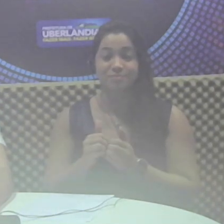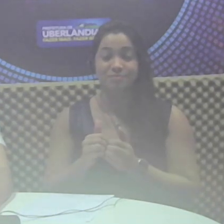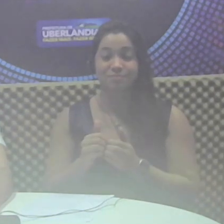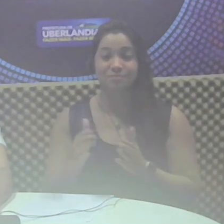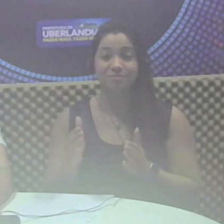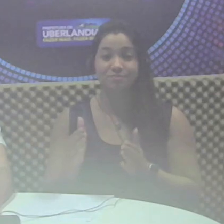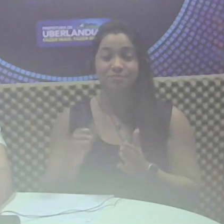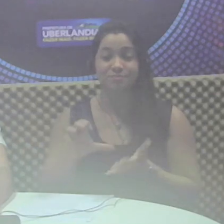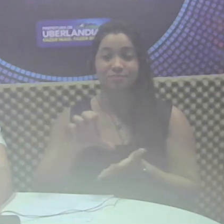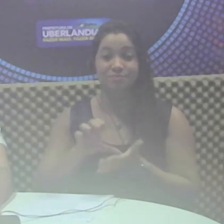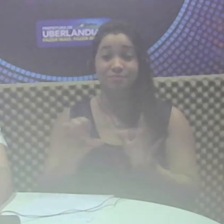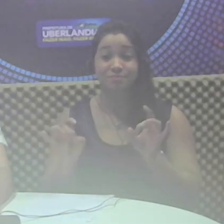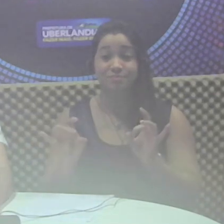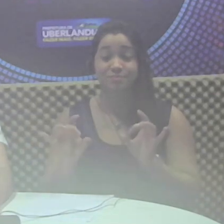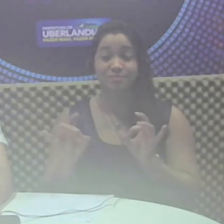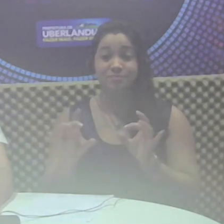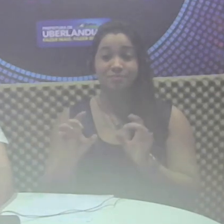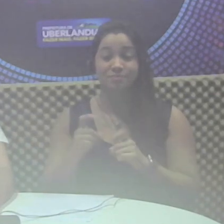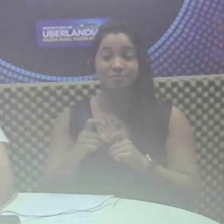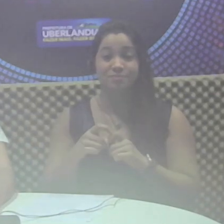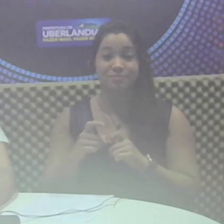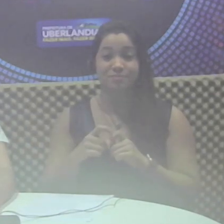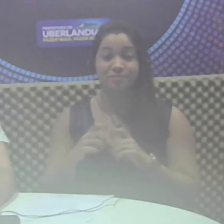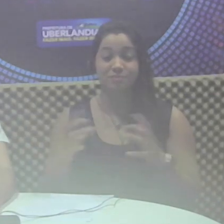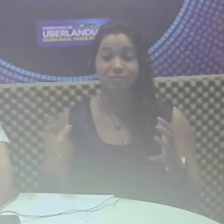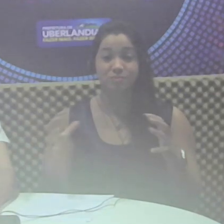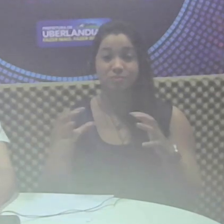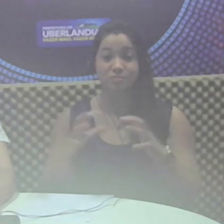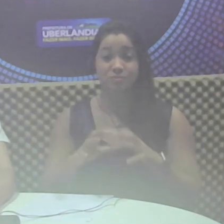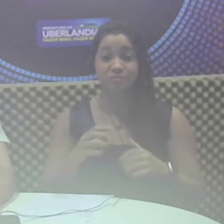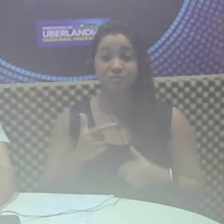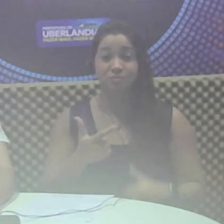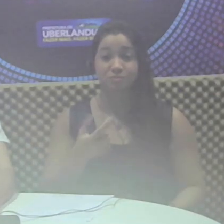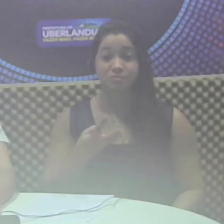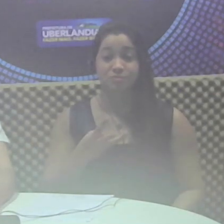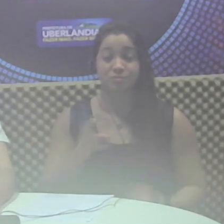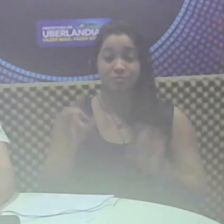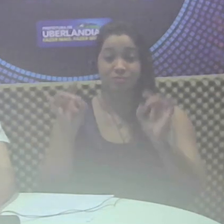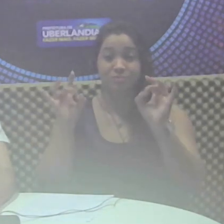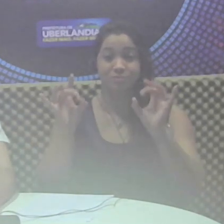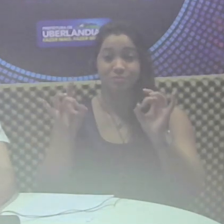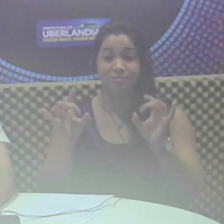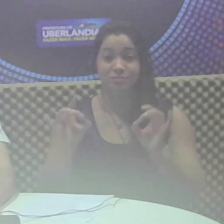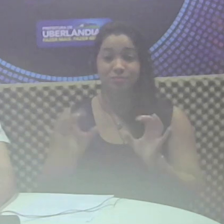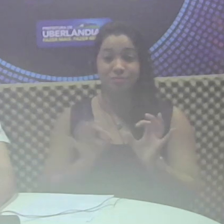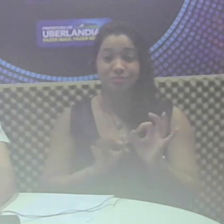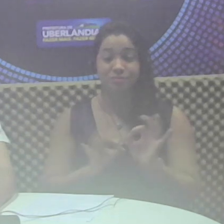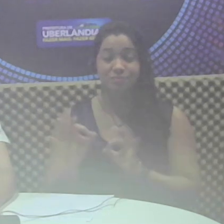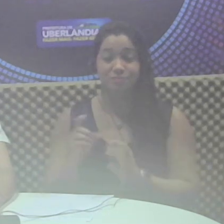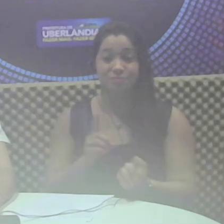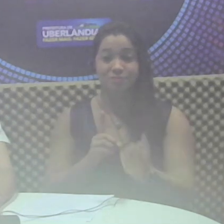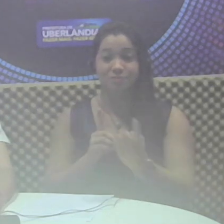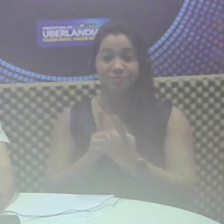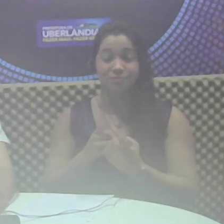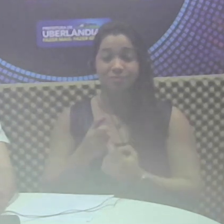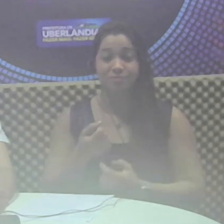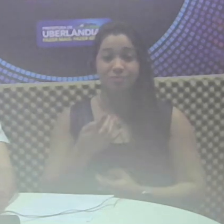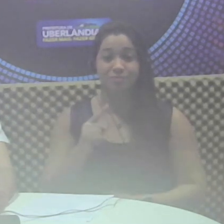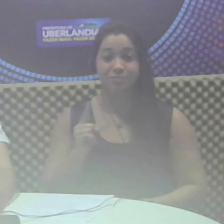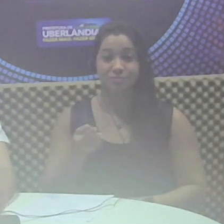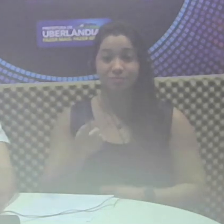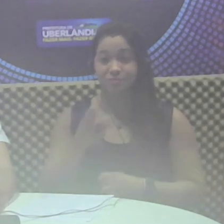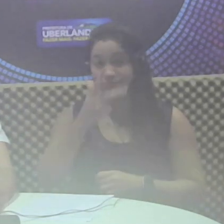o Centro de Especialidades Médicas, reunindo em um só lugar 23 especialidades. Preparado para atender 14 mil consultas por